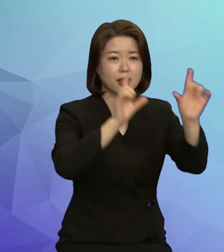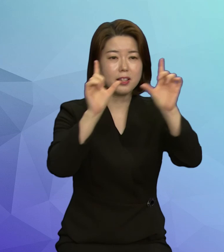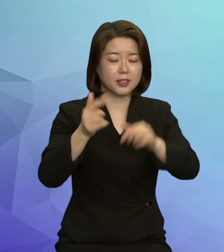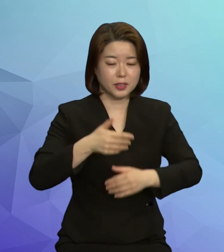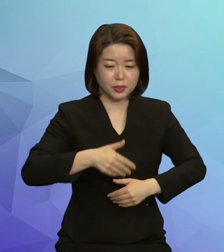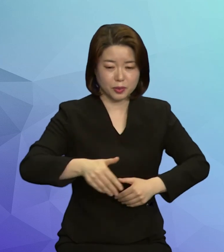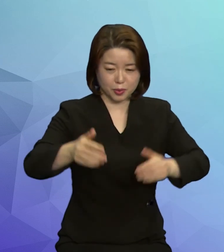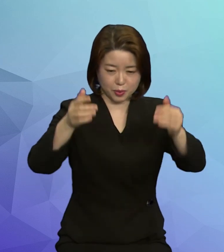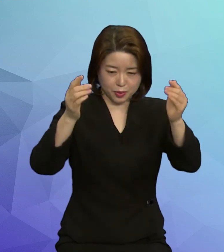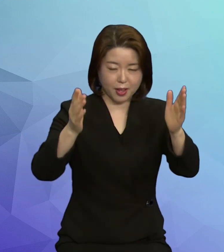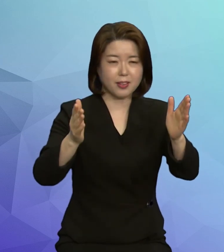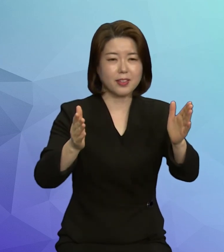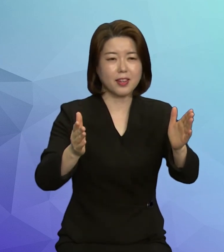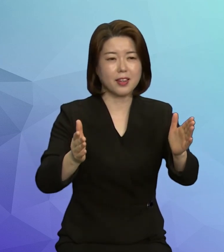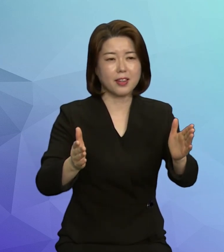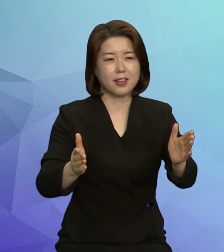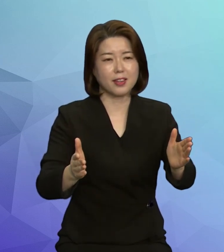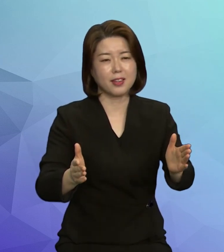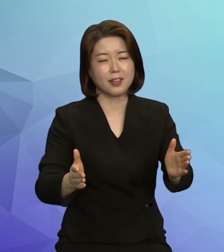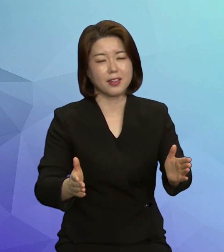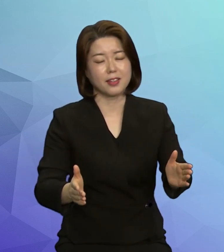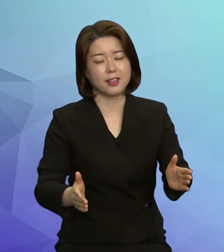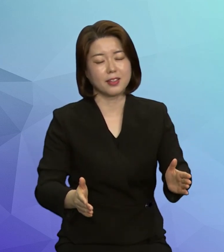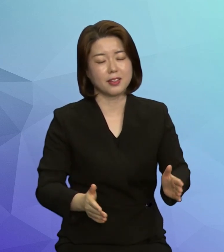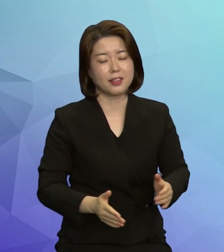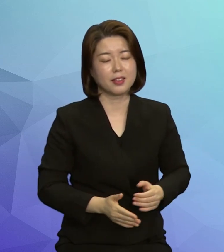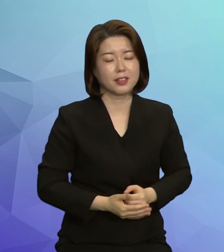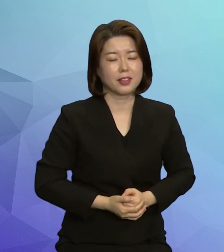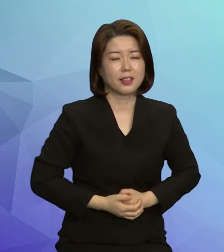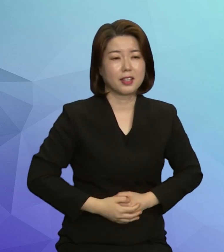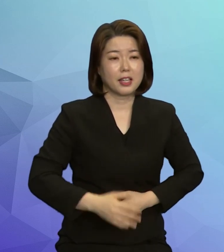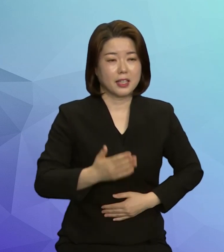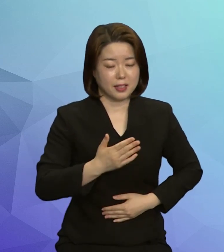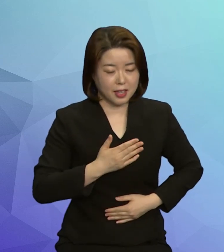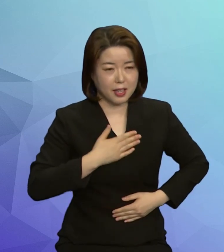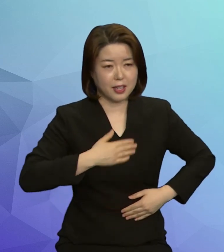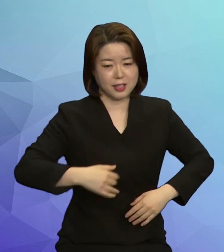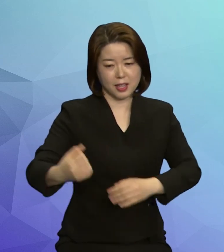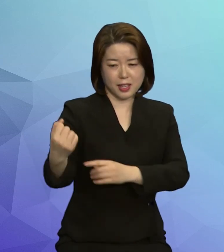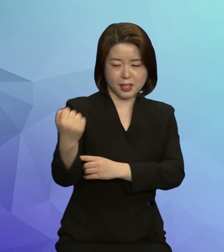세상을 살아가는 동안에